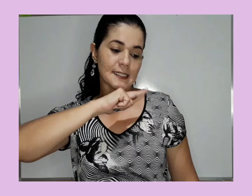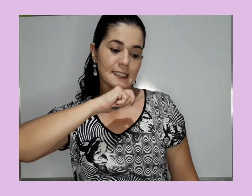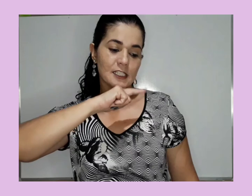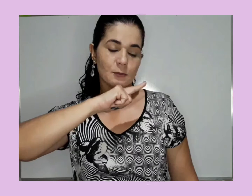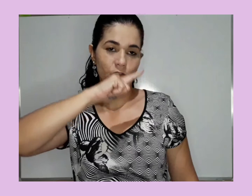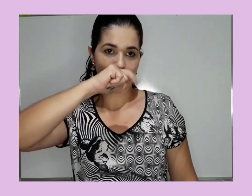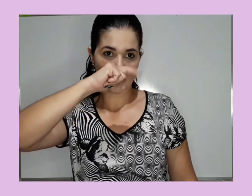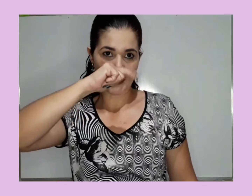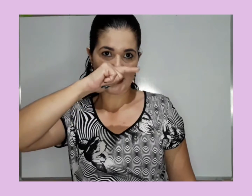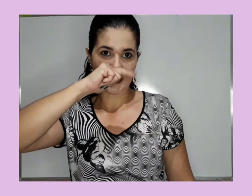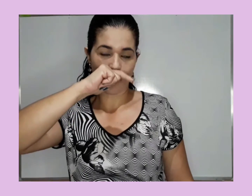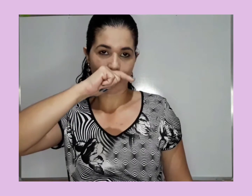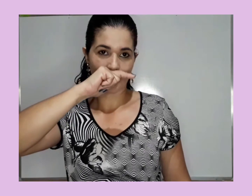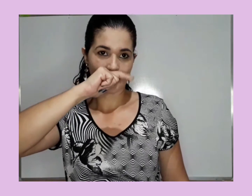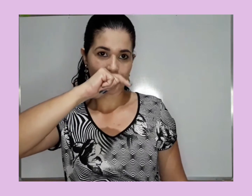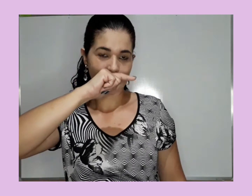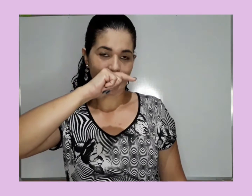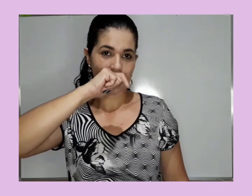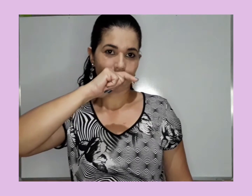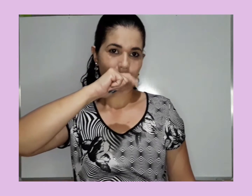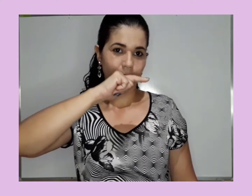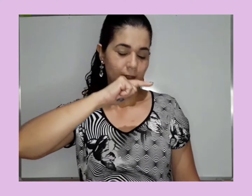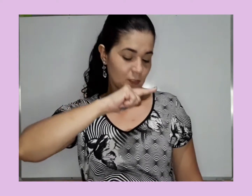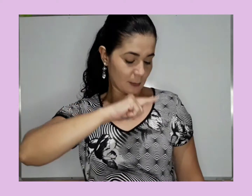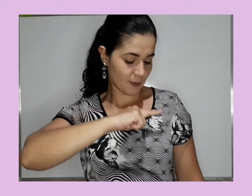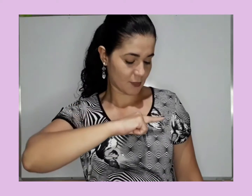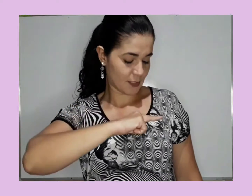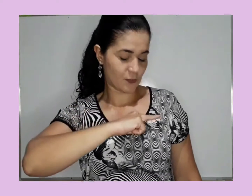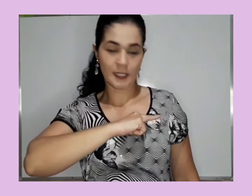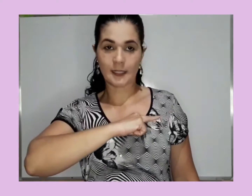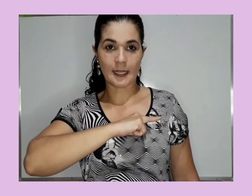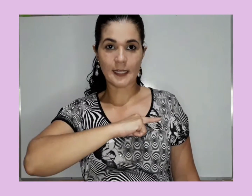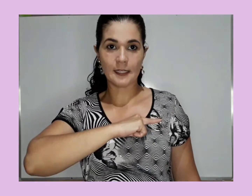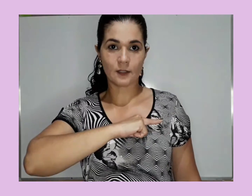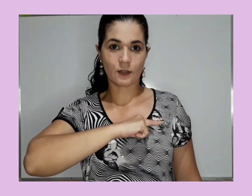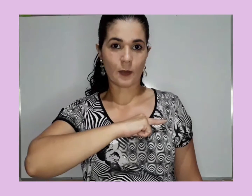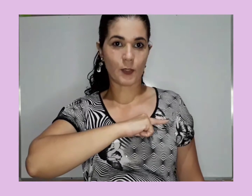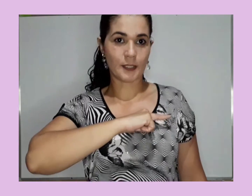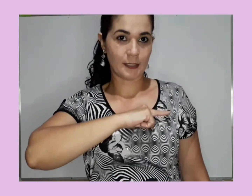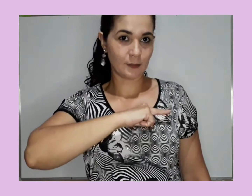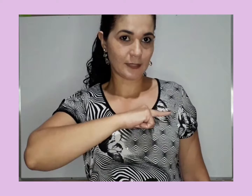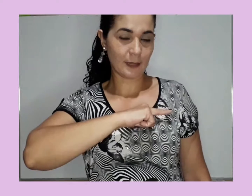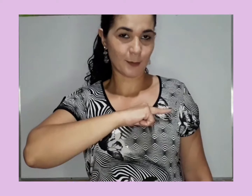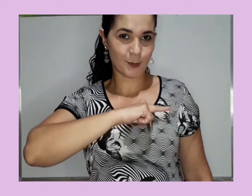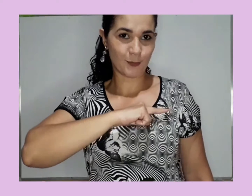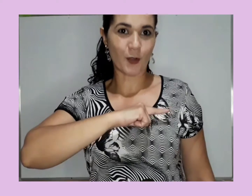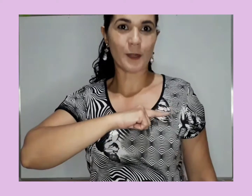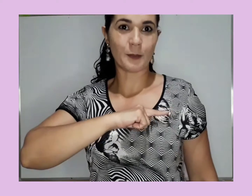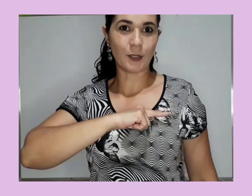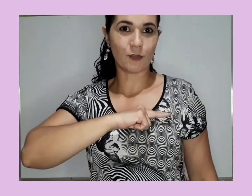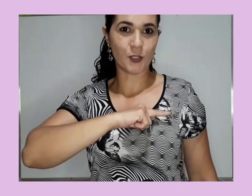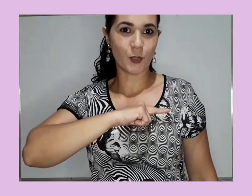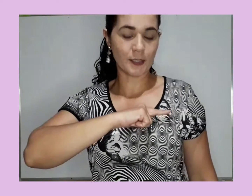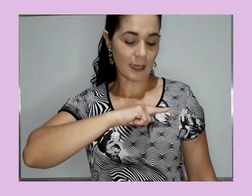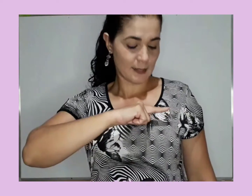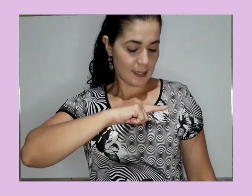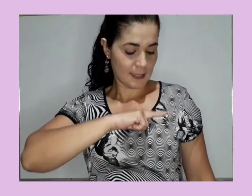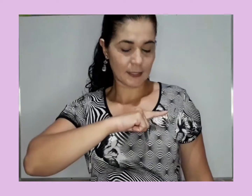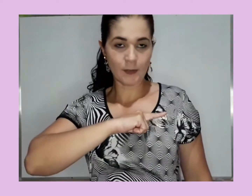esse movimento aqui, tá? Ó, tá? Acho que dá pra vocês verem daí, não tá cortando, tá? Fica com medo por causa do vídeo cortar. Então,